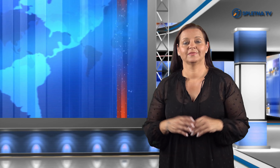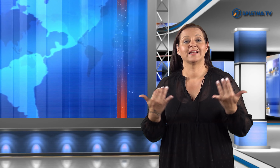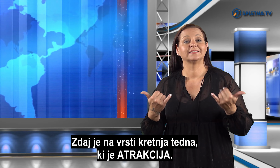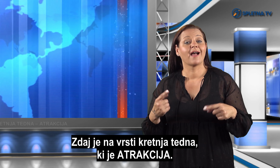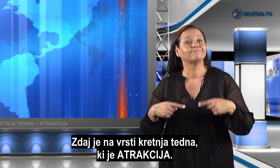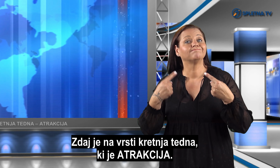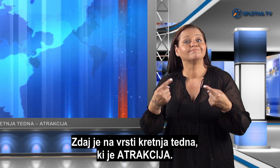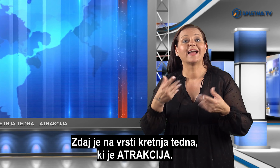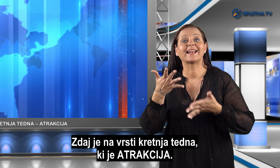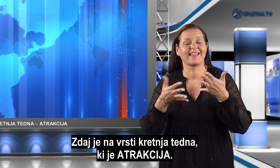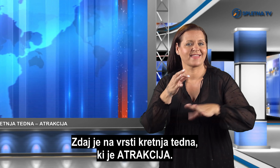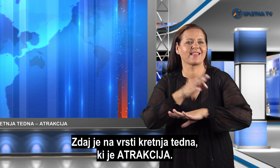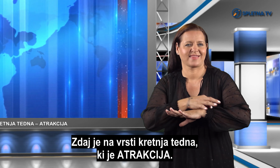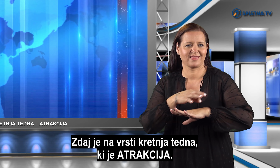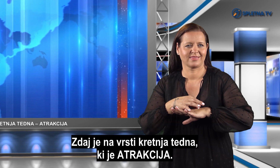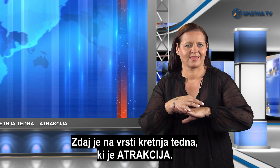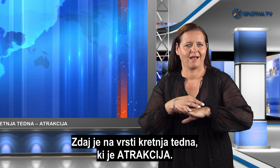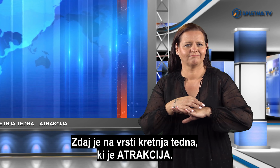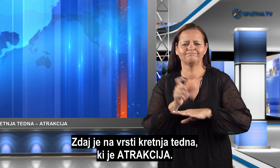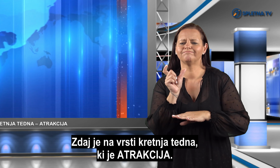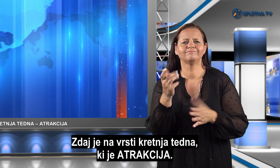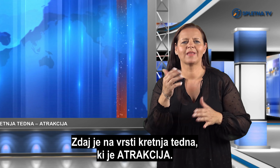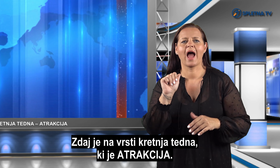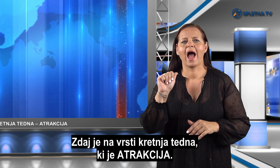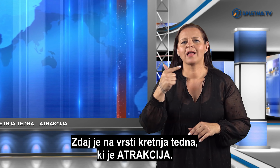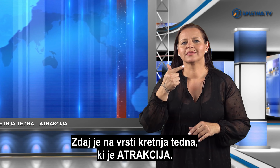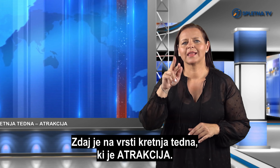Zdaj na vrsti kretnja tedna, ki je atrakcija.